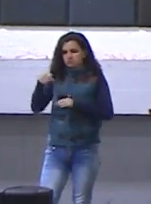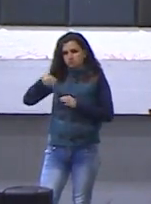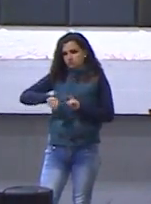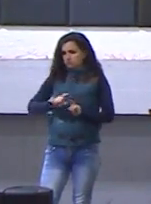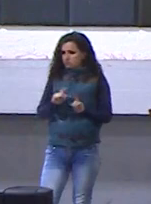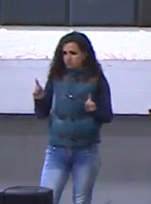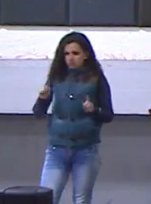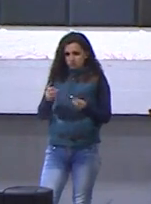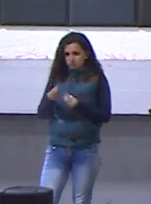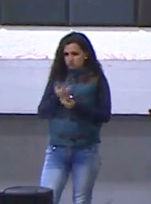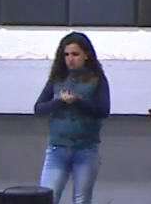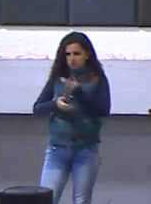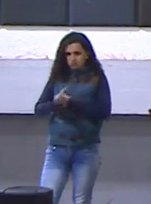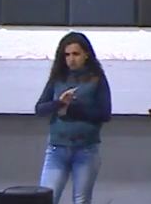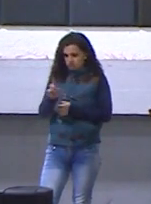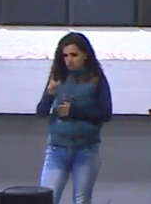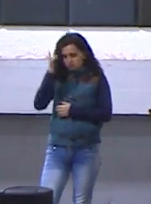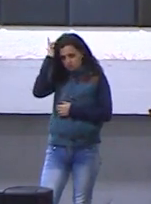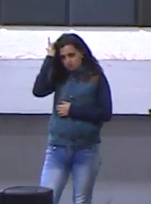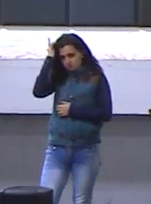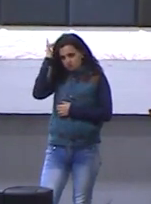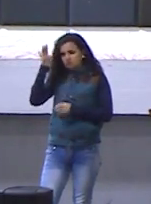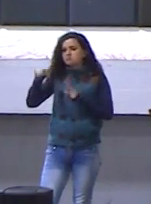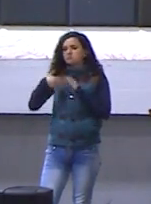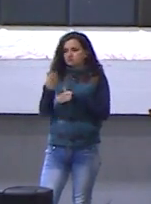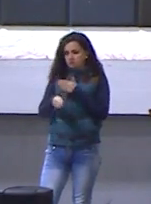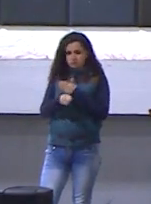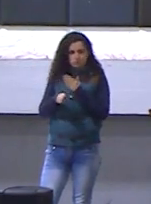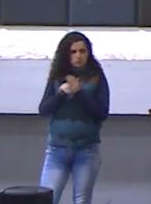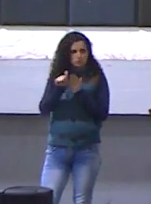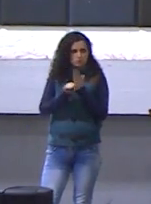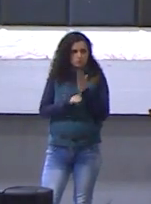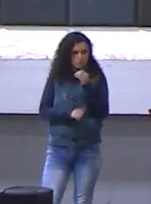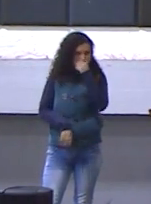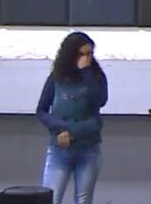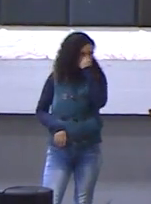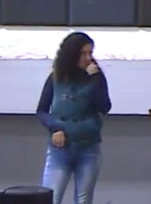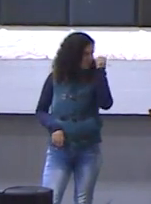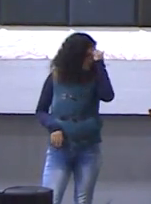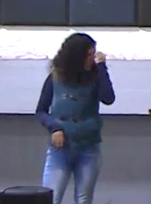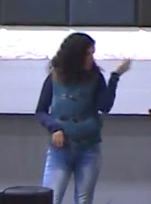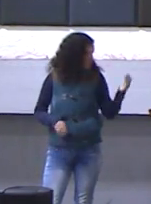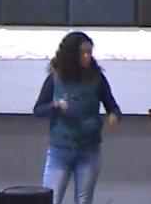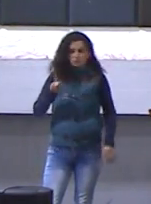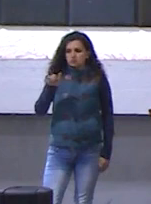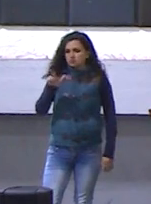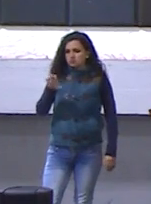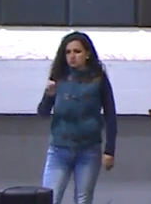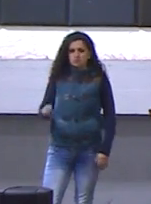aquí en el conversatorio para poder continuar con la programación profesor here